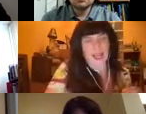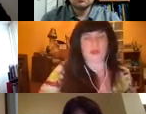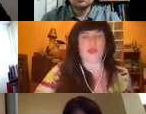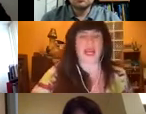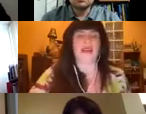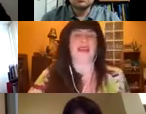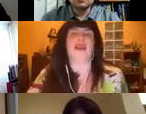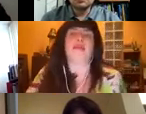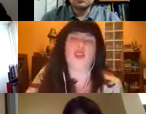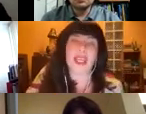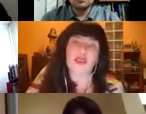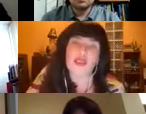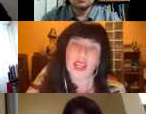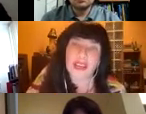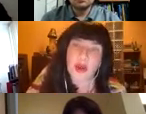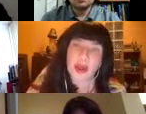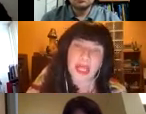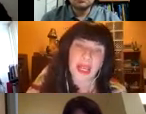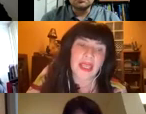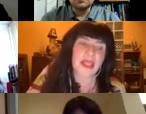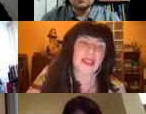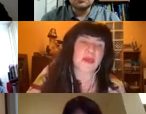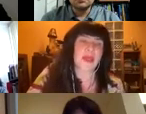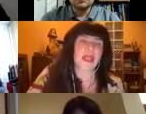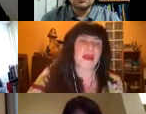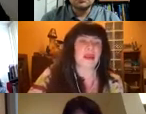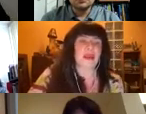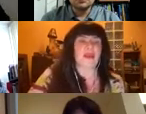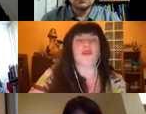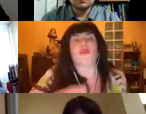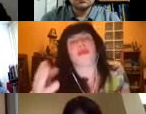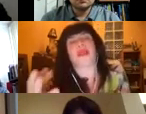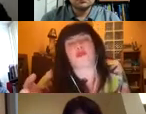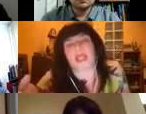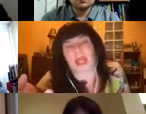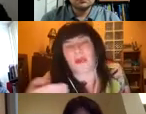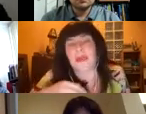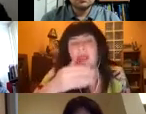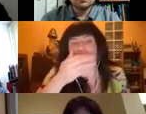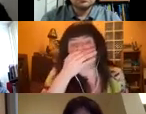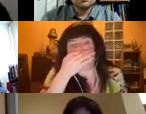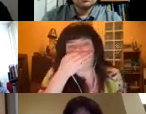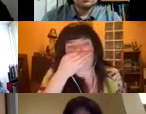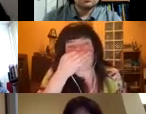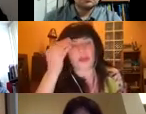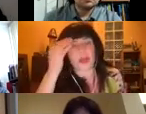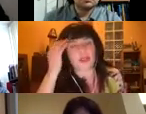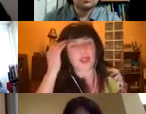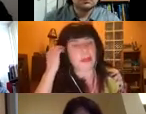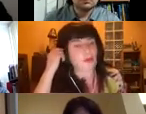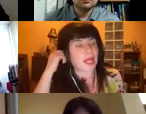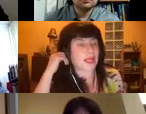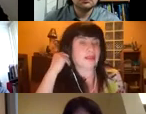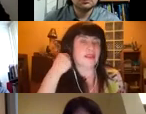la cláusula, pero estos son los que vamos a mirar aquí en esta primera, como primer resultado. Entonces, las